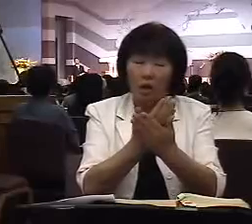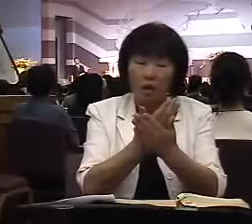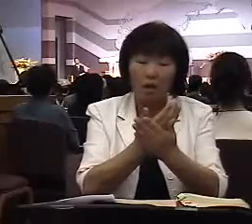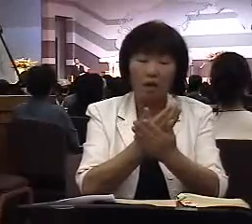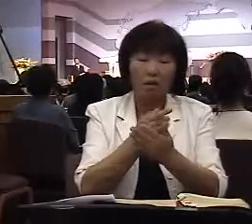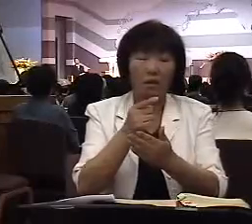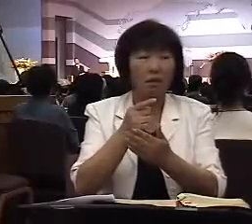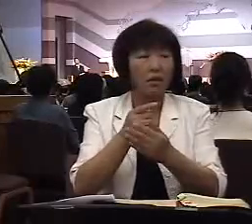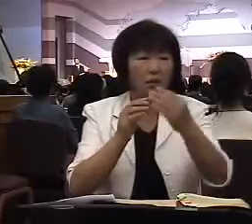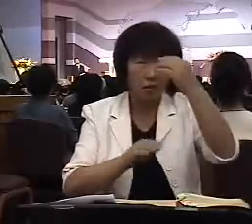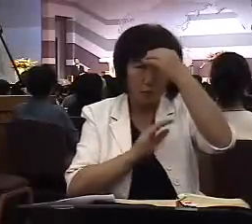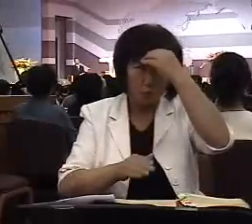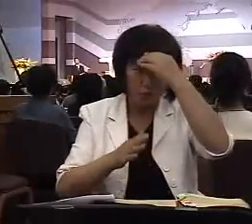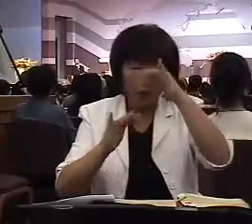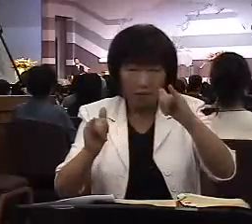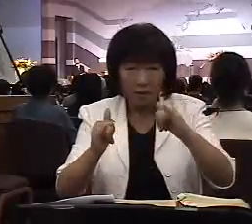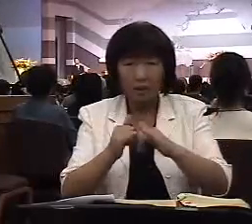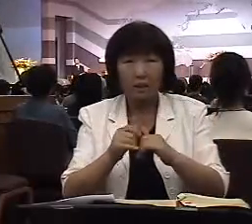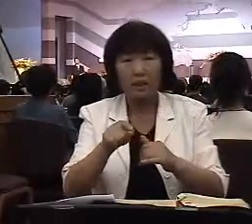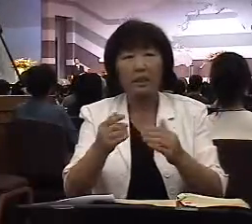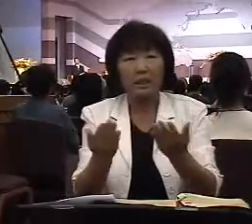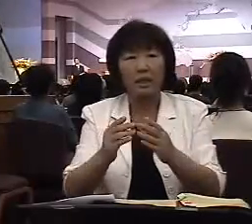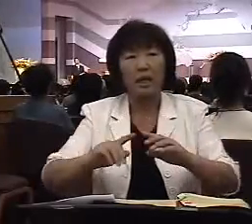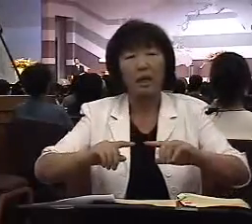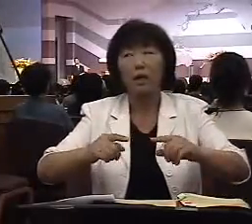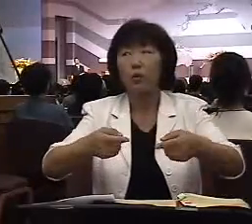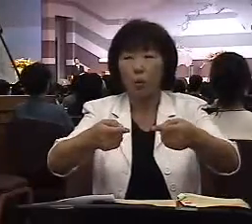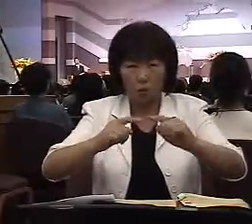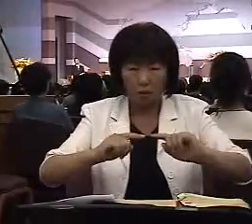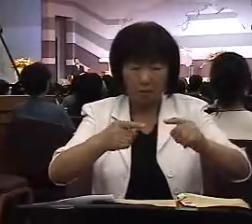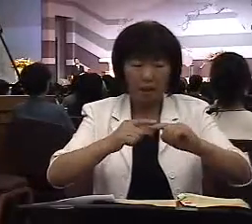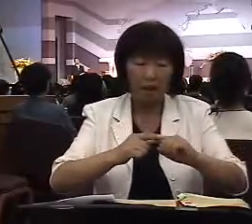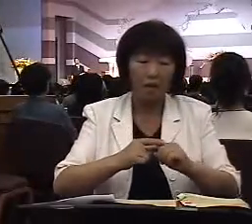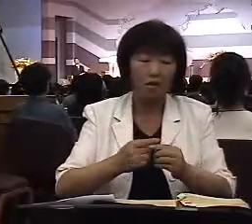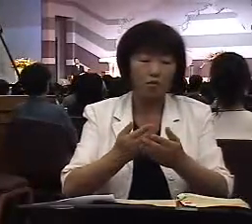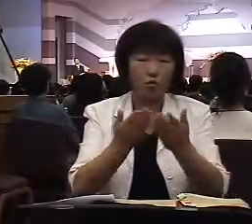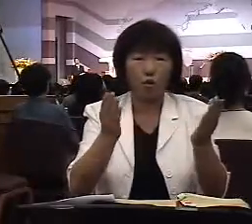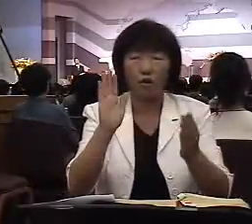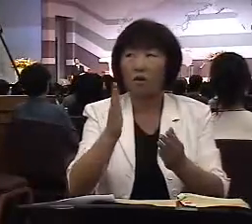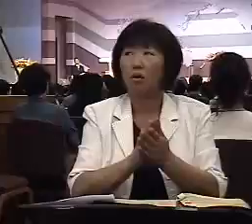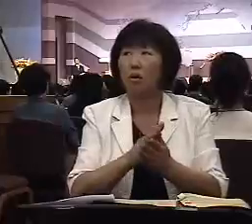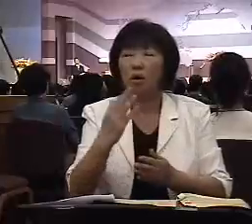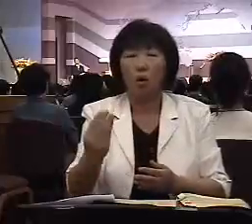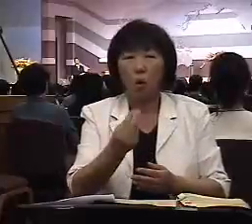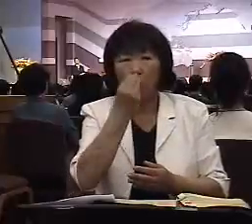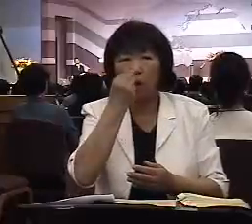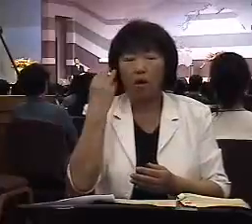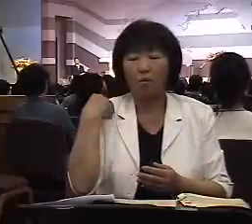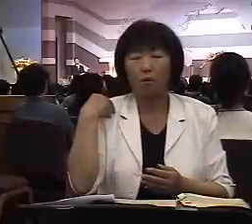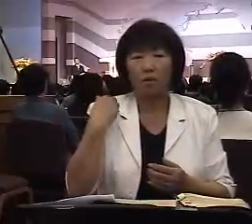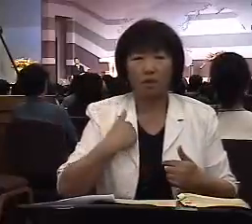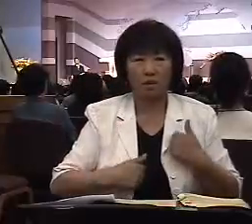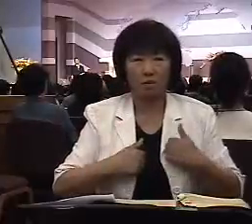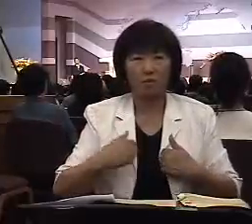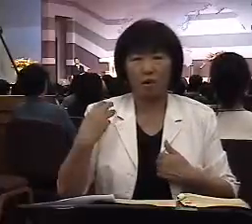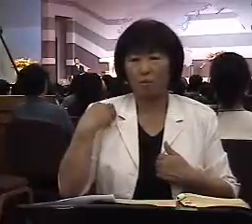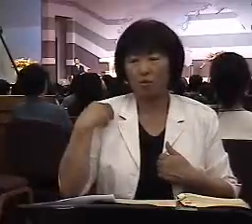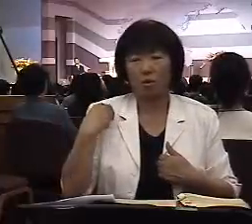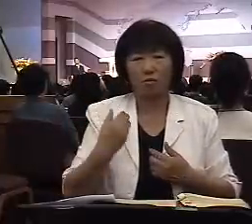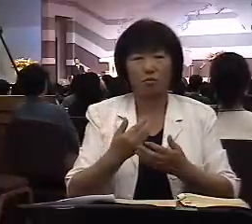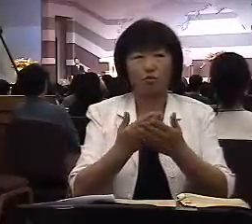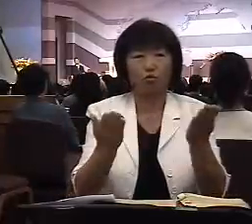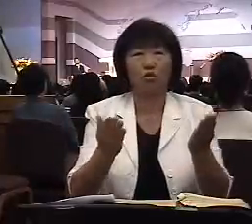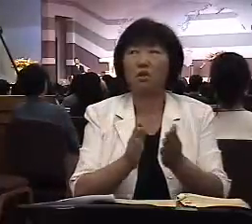일에 동참해 주셔야 되는 것입니다. 하나님께서 여러분들에게 부담을, 거룩한 부담, 기쁨의 부담을 주시는